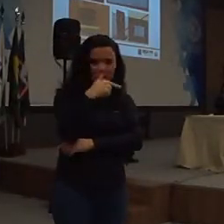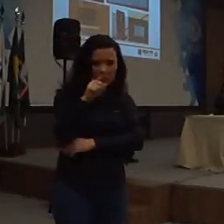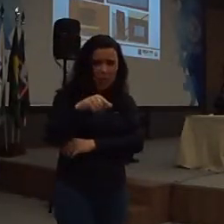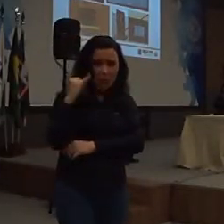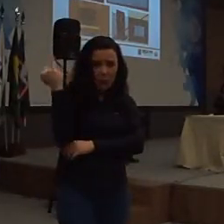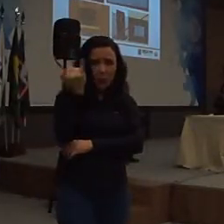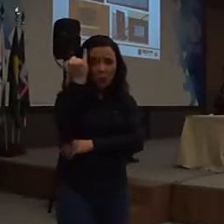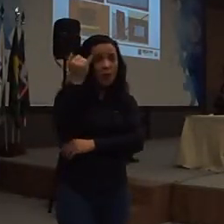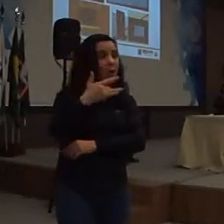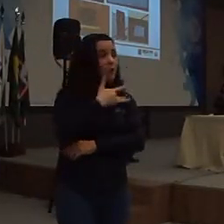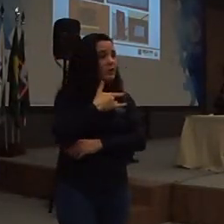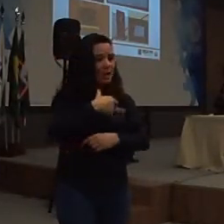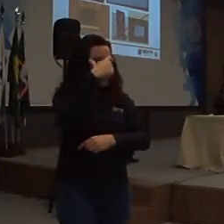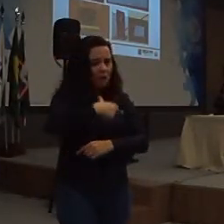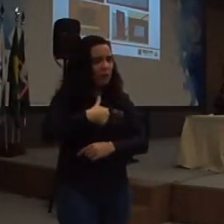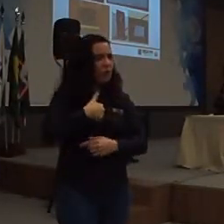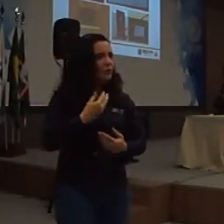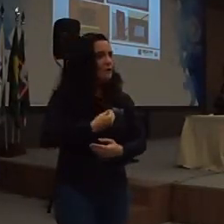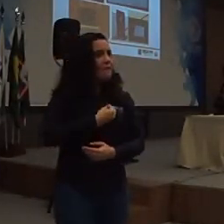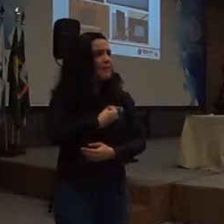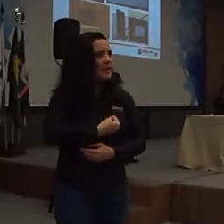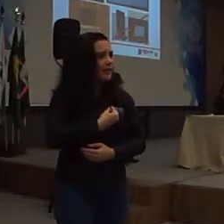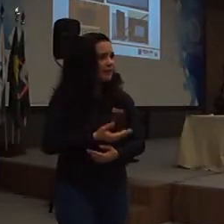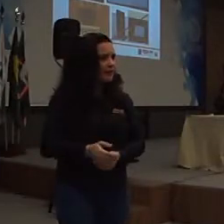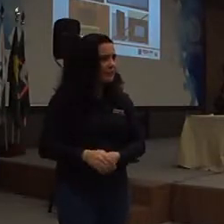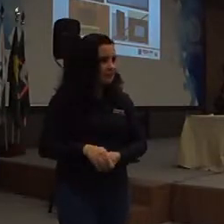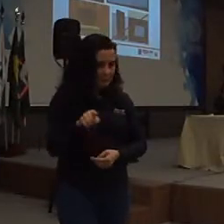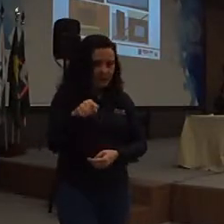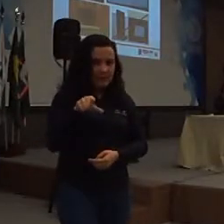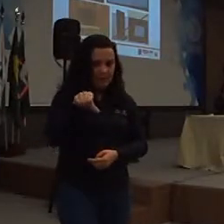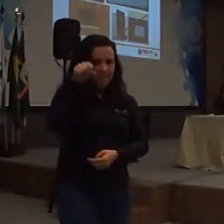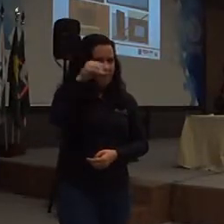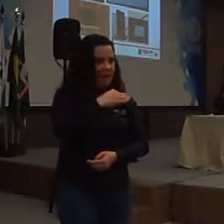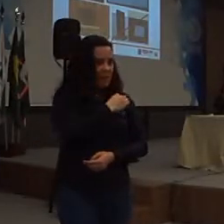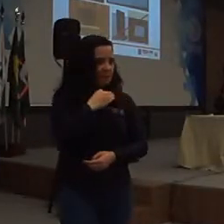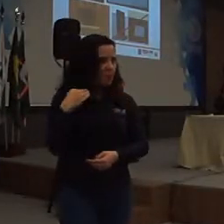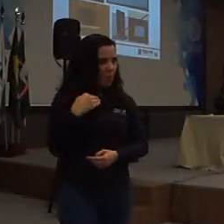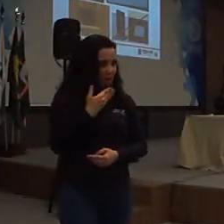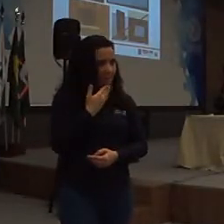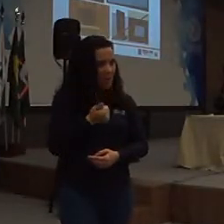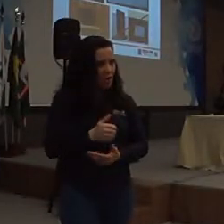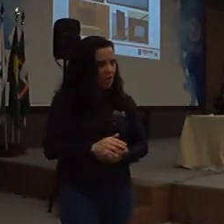que, que nós queremos? Morar ou mostrar? Tem que pensar.